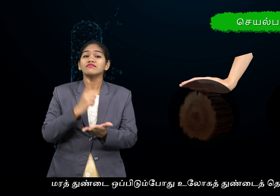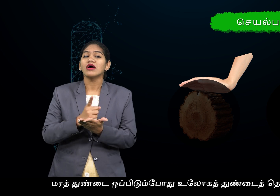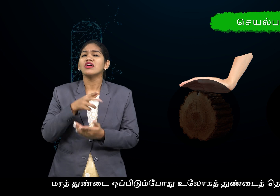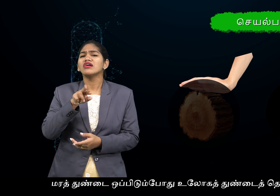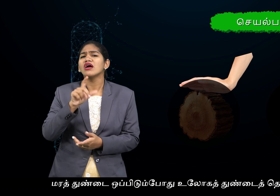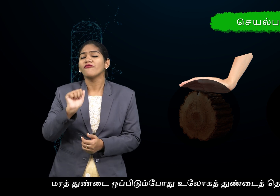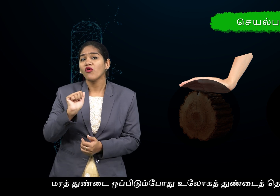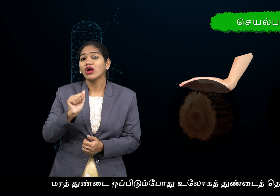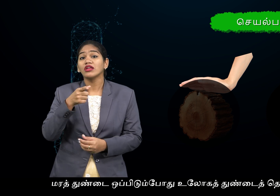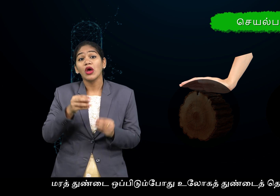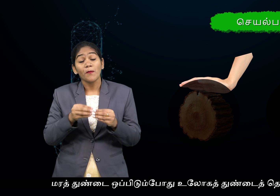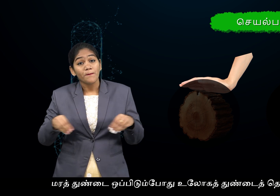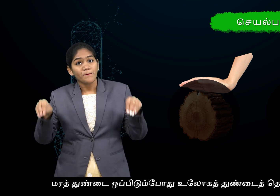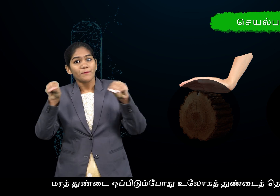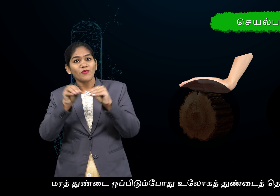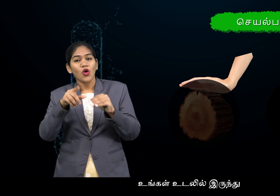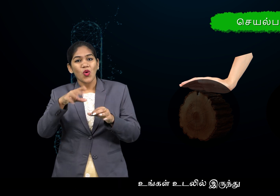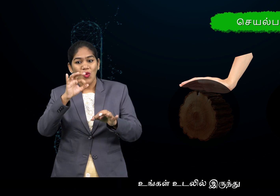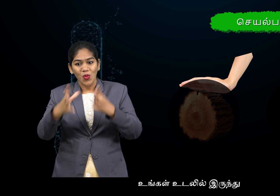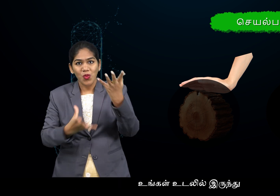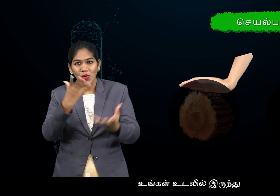ஒப்பிடும்போது உலோகத்துண்டை தொடும்போது உங்கள் உடலில் இருந்து